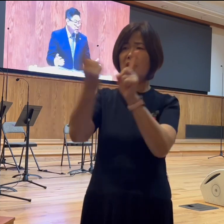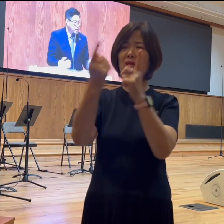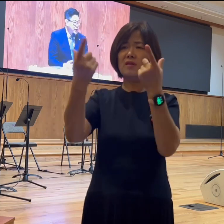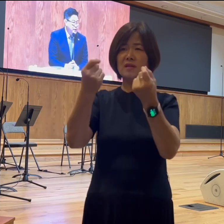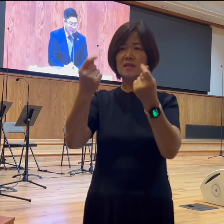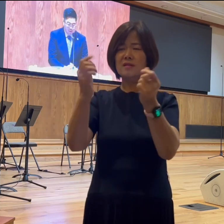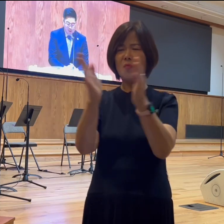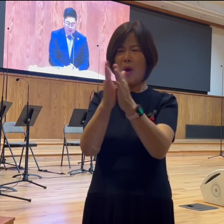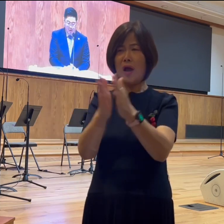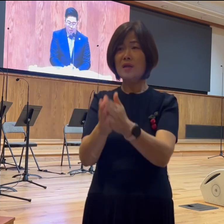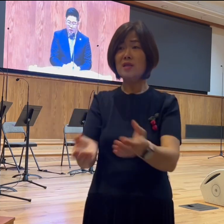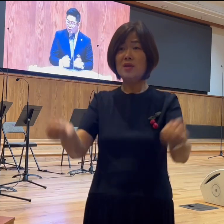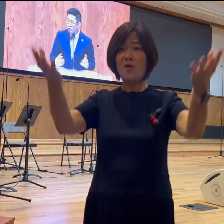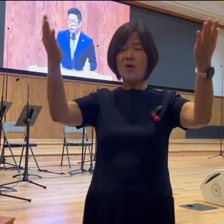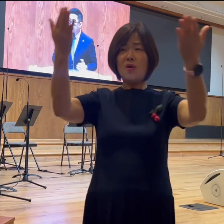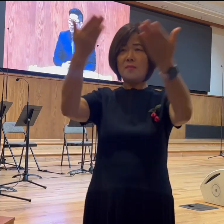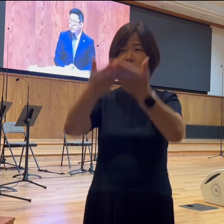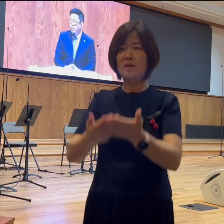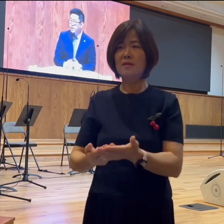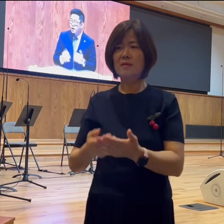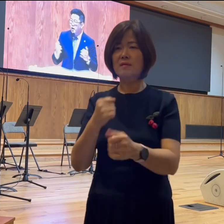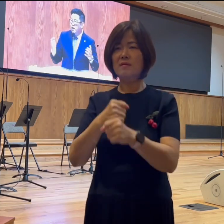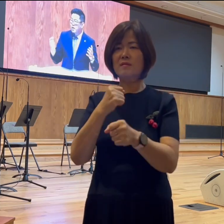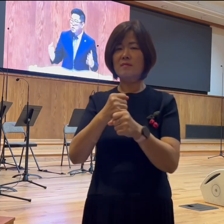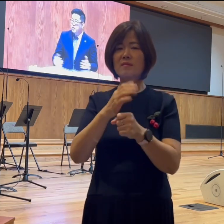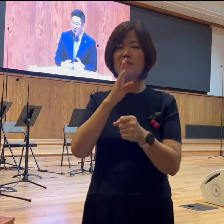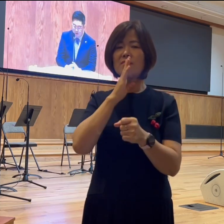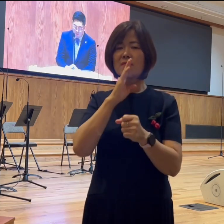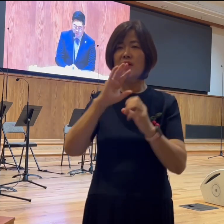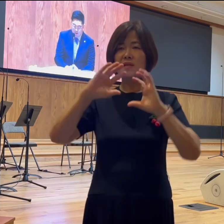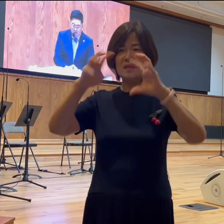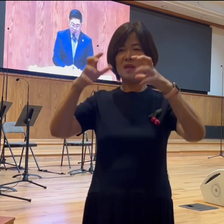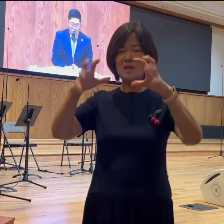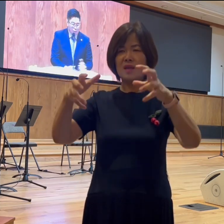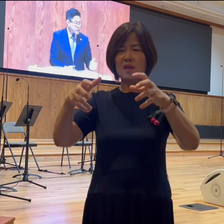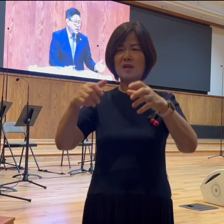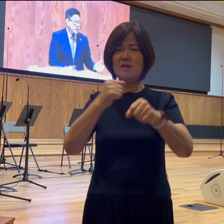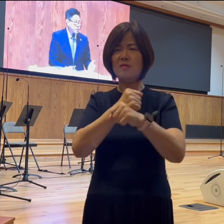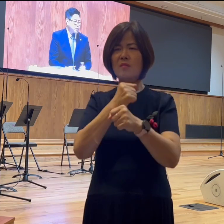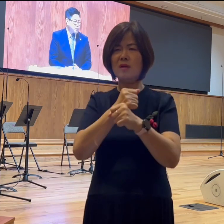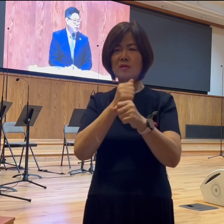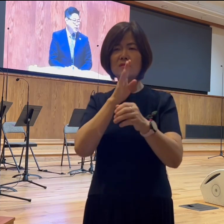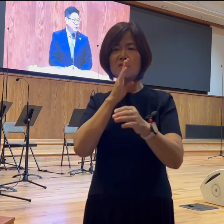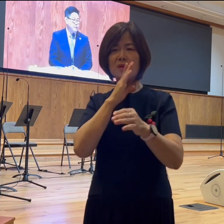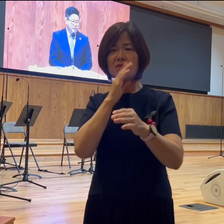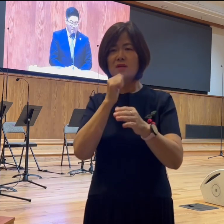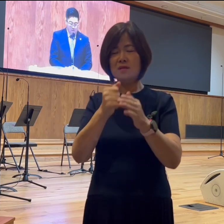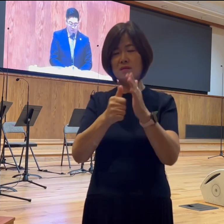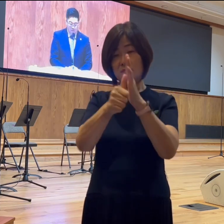환영을 받았습니다. 지금으로 비유하자면 세계 정상급 어떤 슈퍼스타 같은 모습이었겠죠.